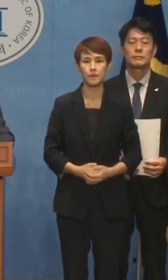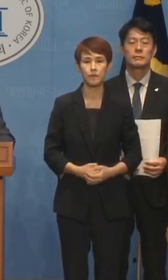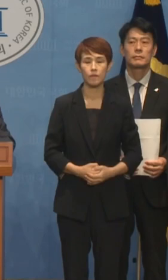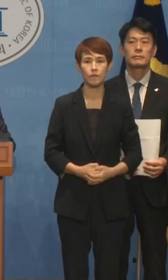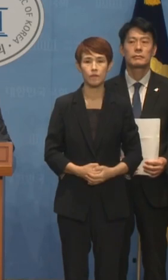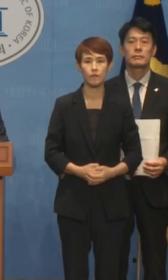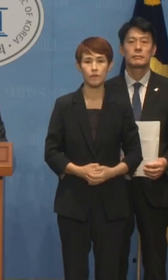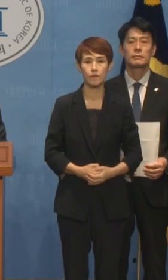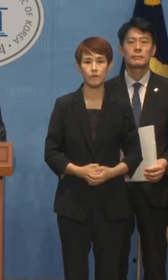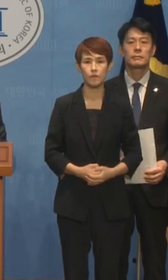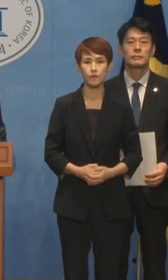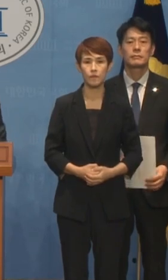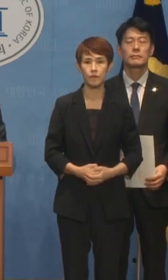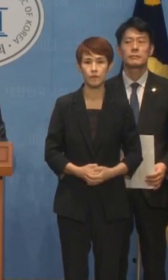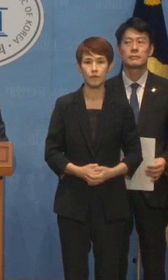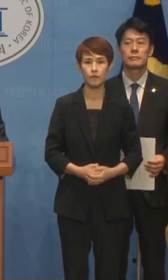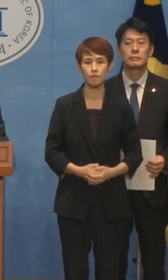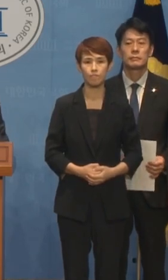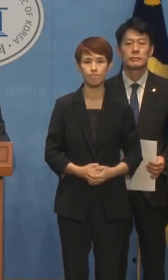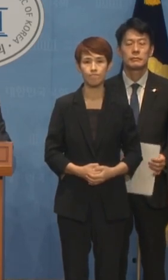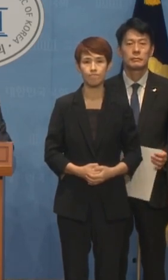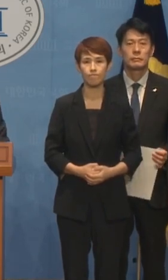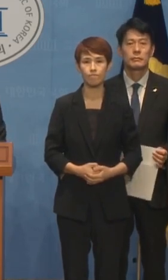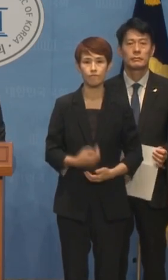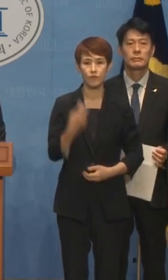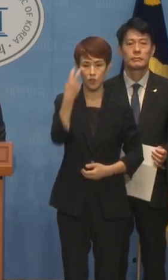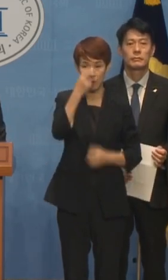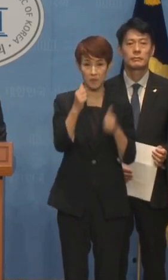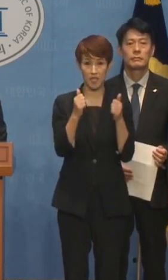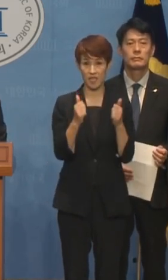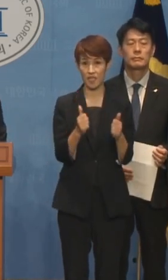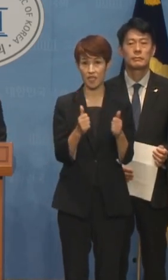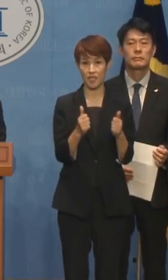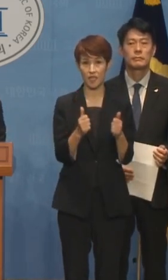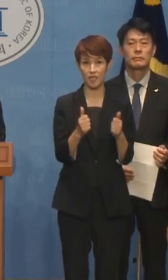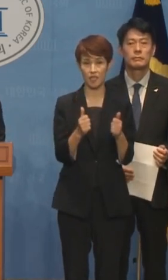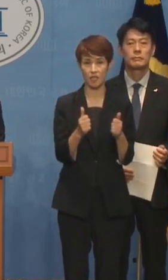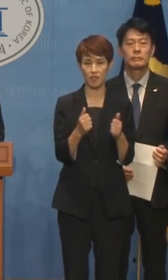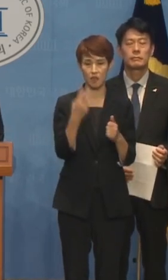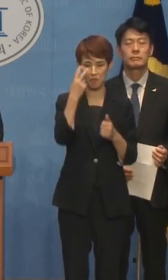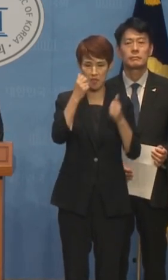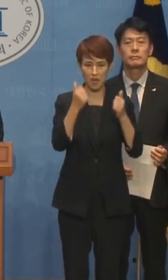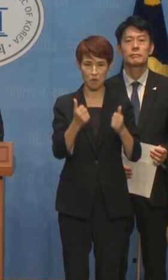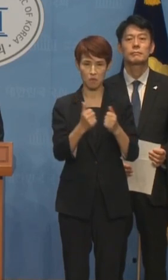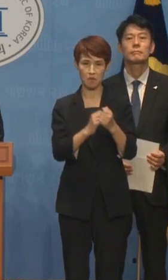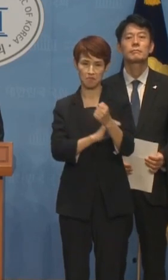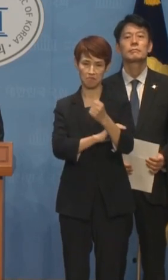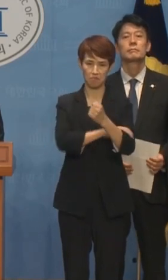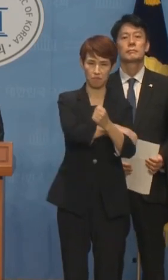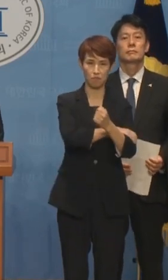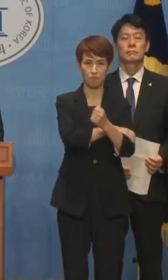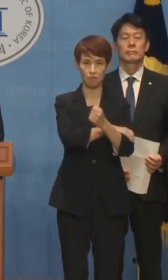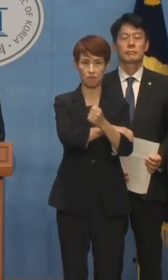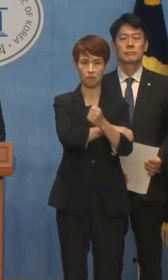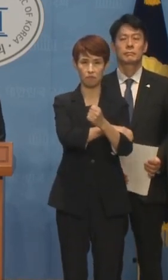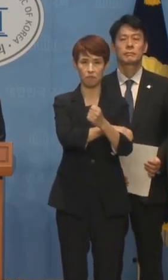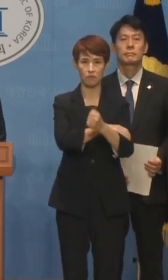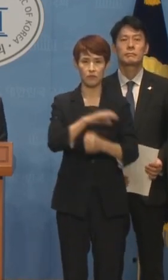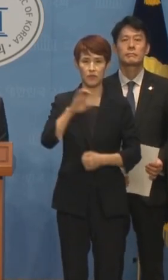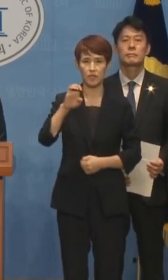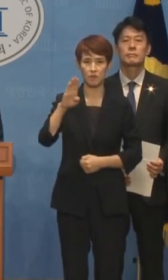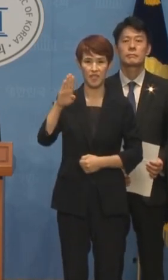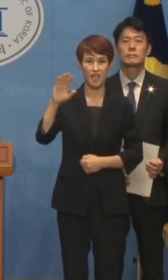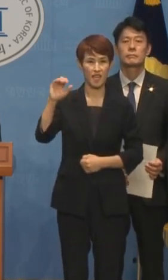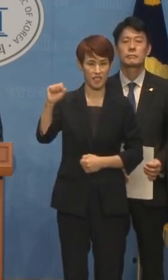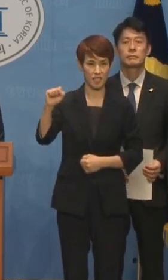오늘은 조금 전에 검찰이 검찰권, 수사권을 남용해서 EBS에